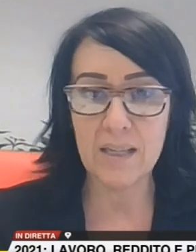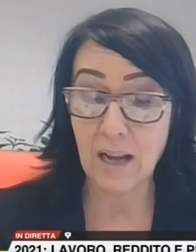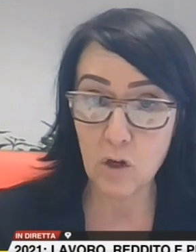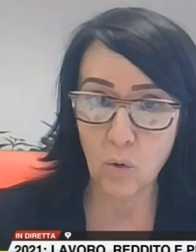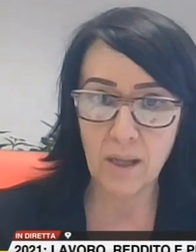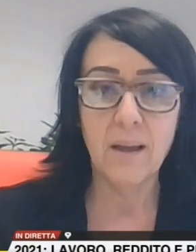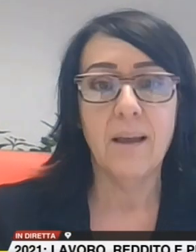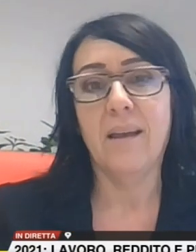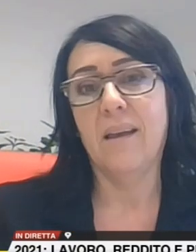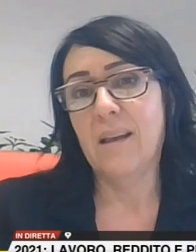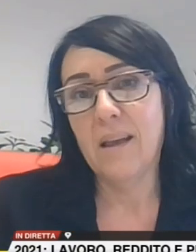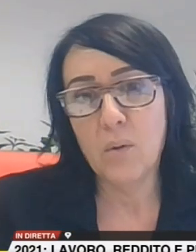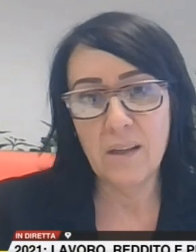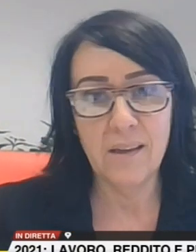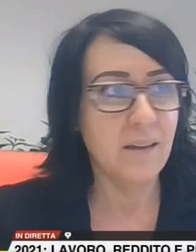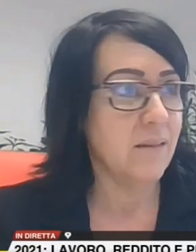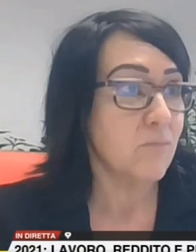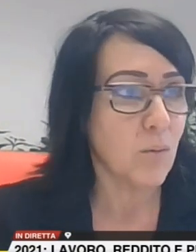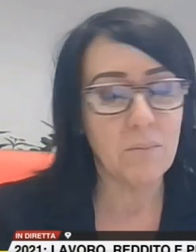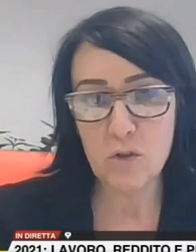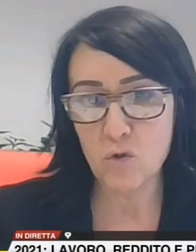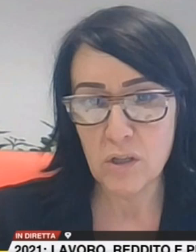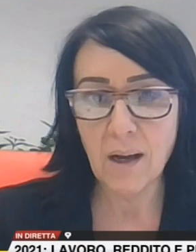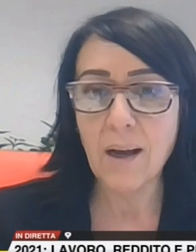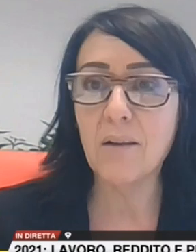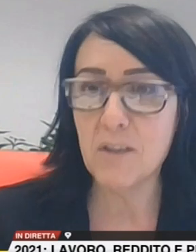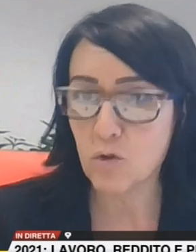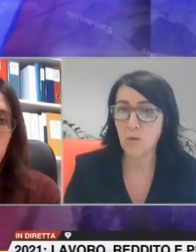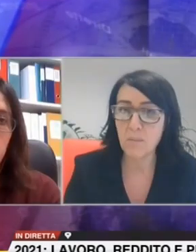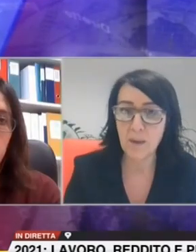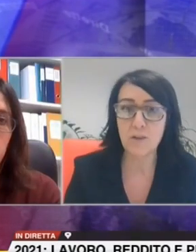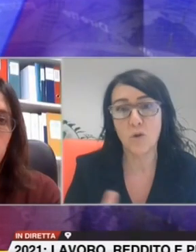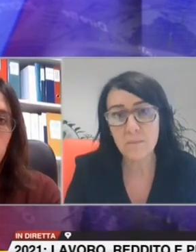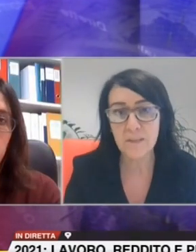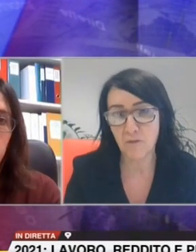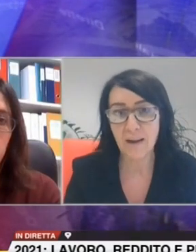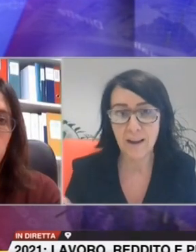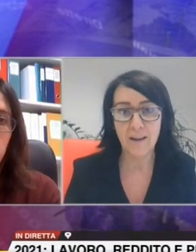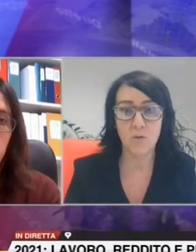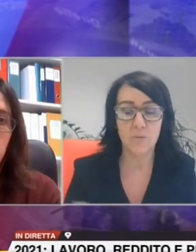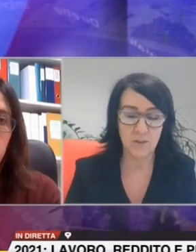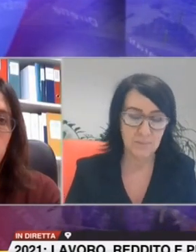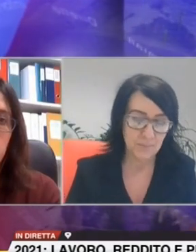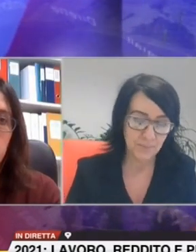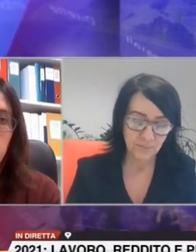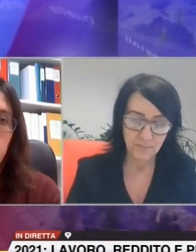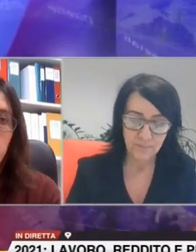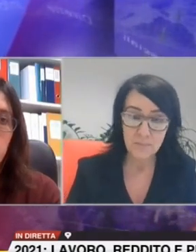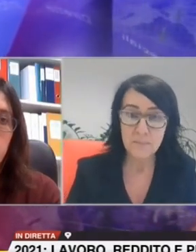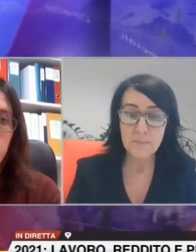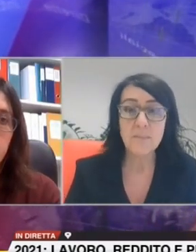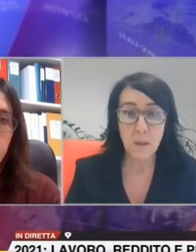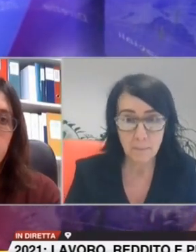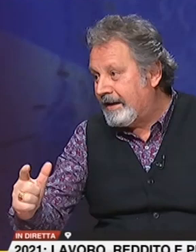a scaglioni e quindi insomma penso poi, sia certo, visto un momento da fare, ecco. Sì. Monica, se posso